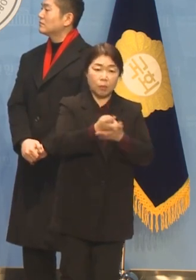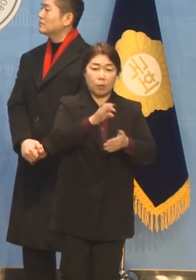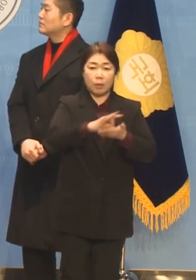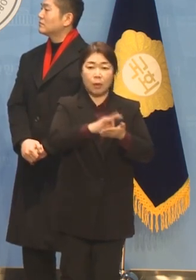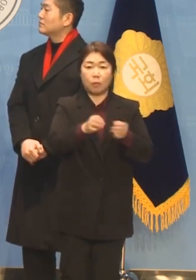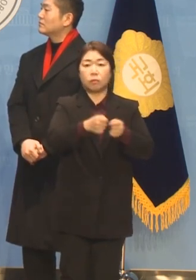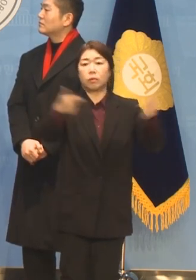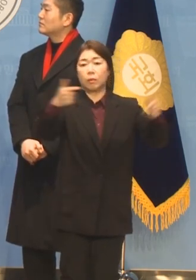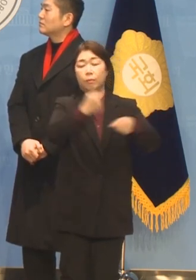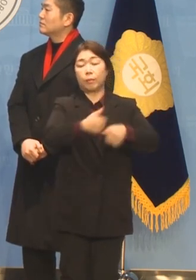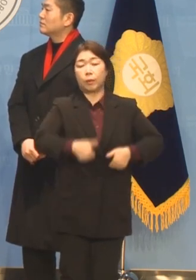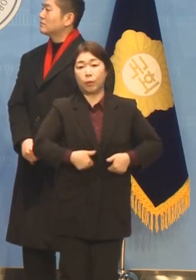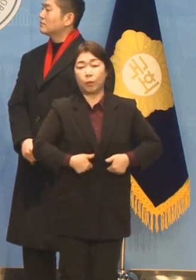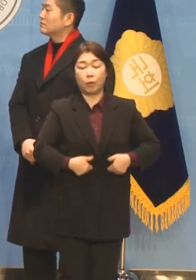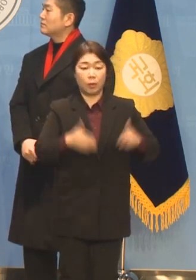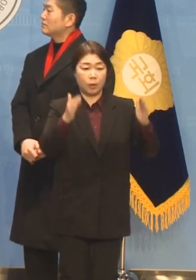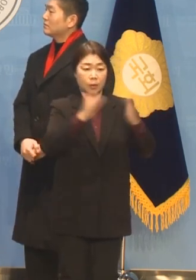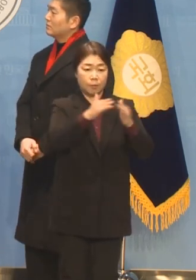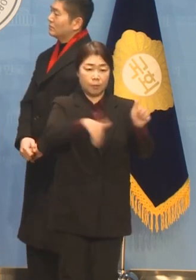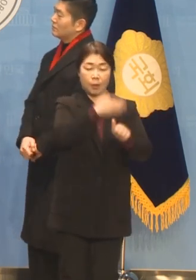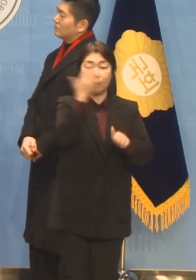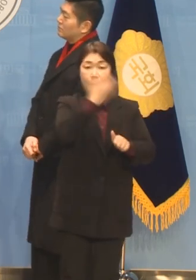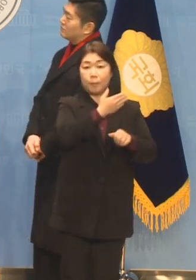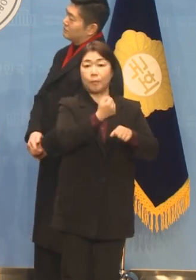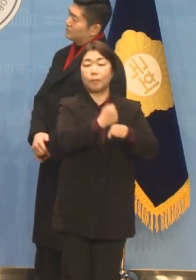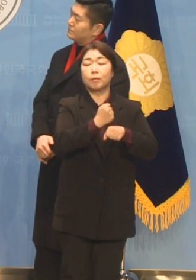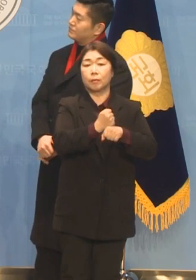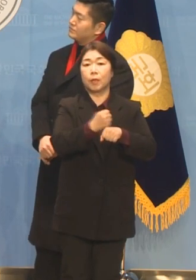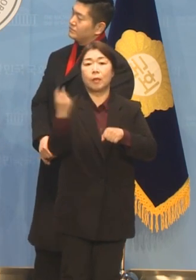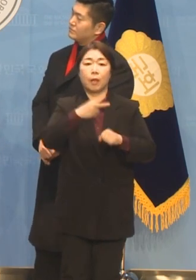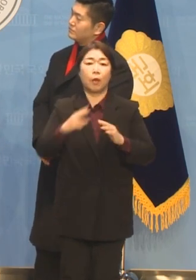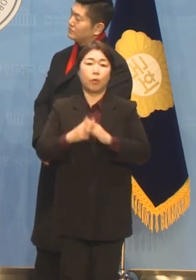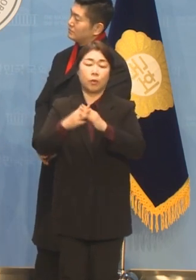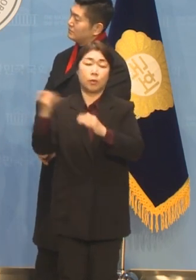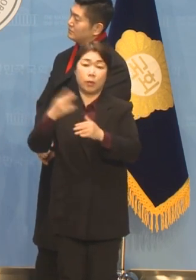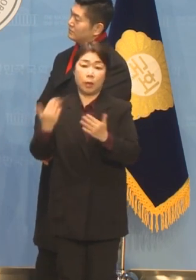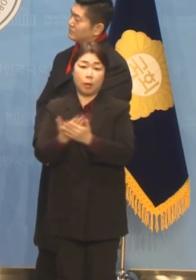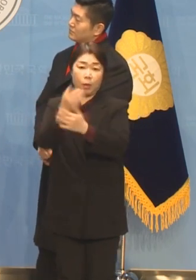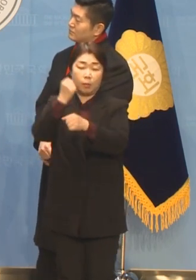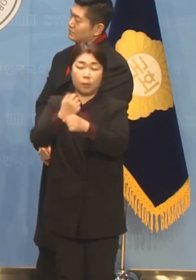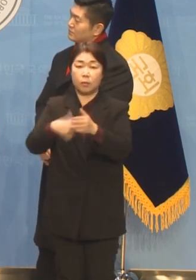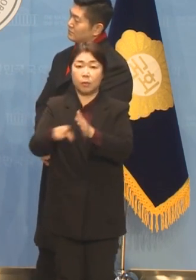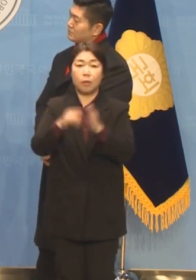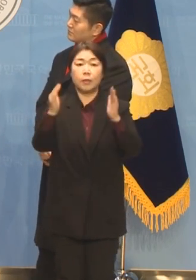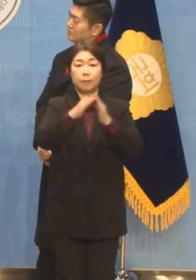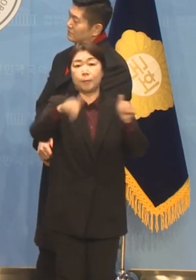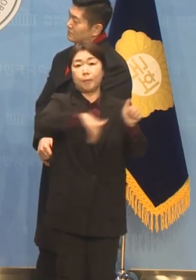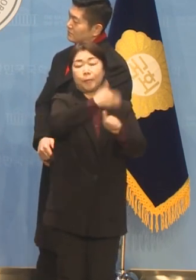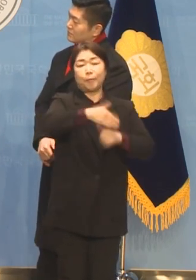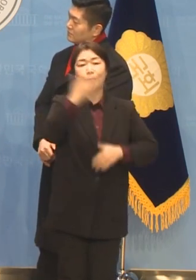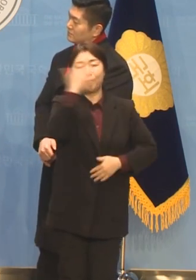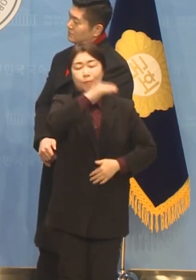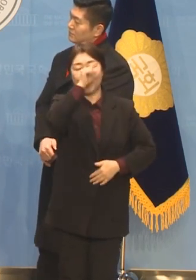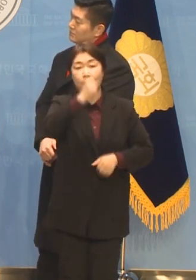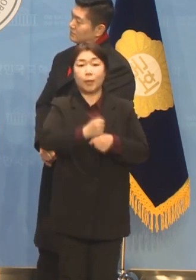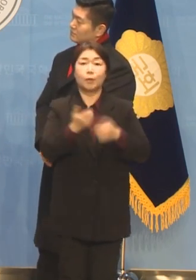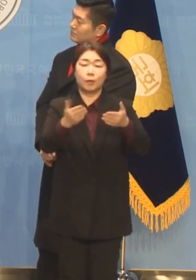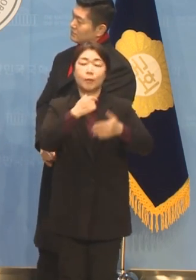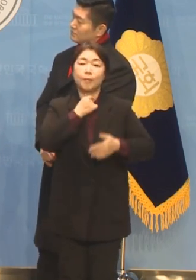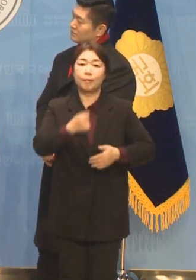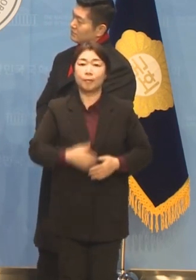동원하겠습니다. 주거환경 개선 함께 해야죠. 재건축, 재개발을 통하여 주거환경을 쾌적하게